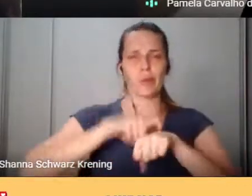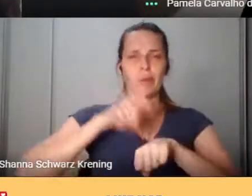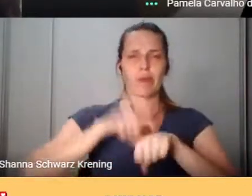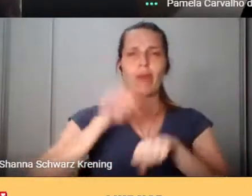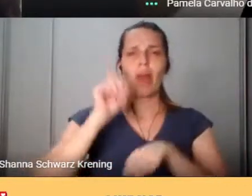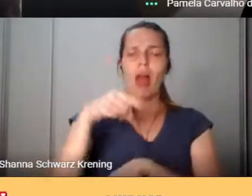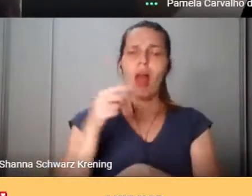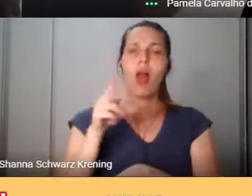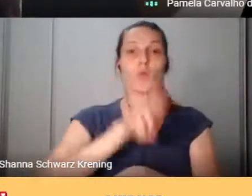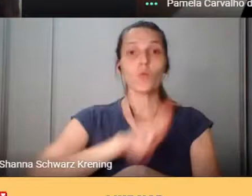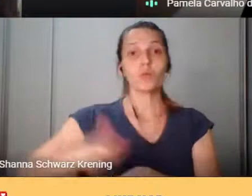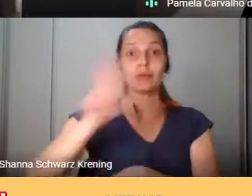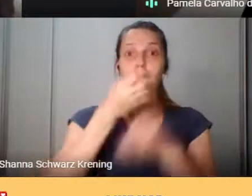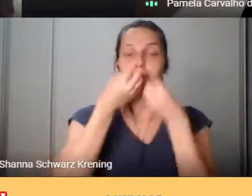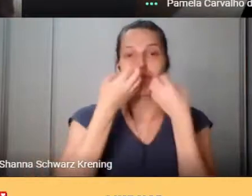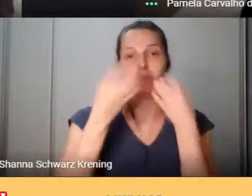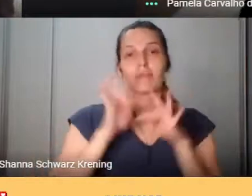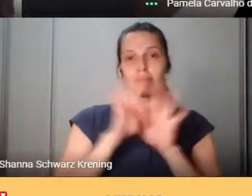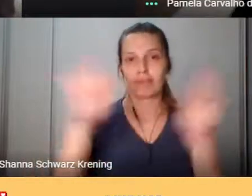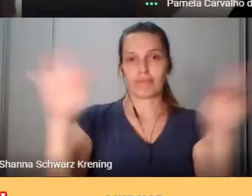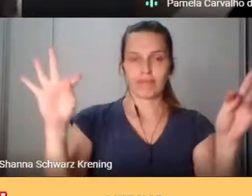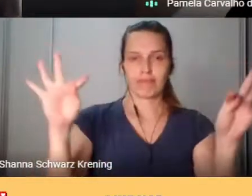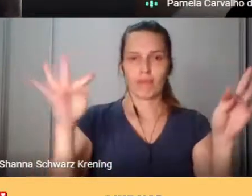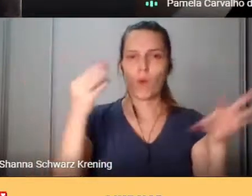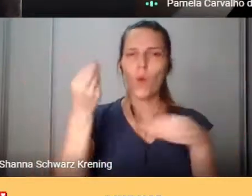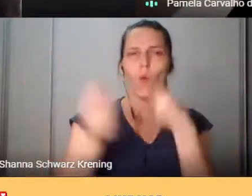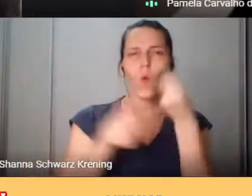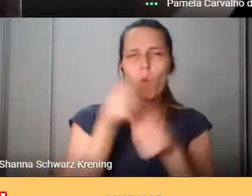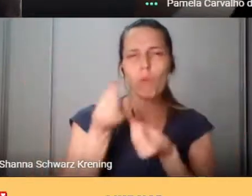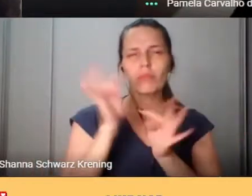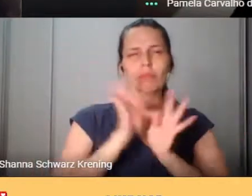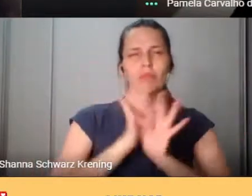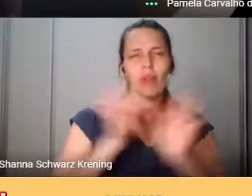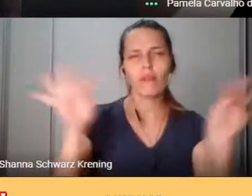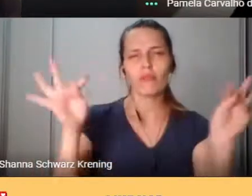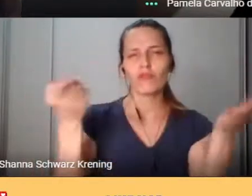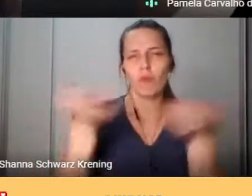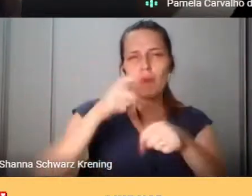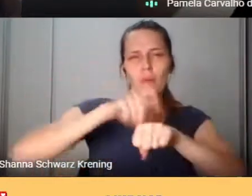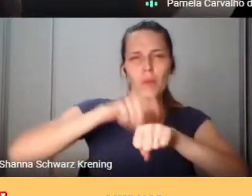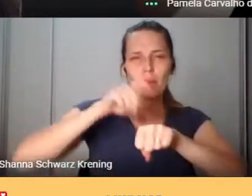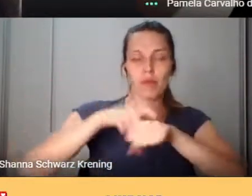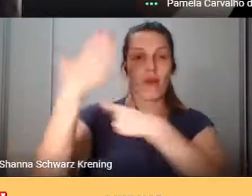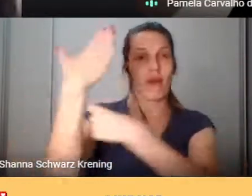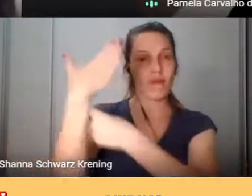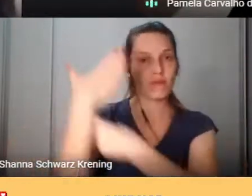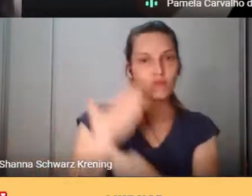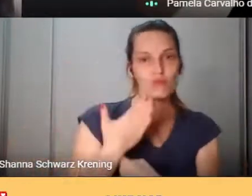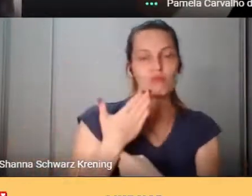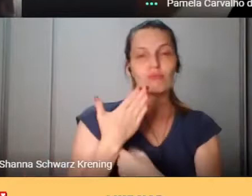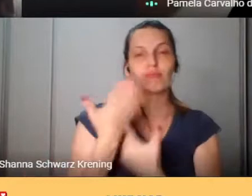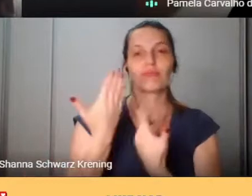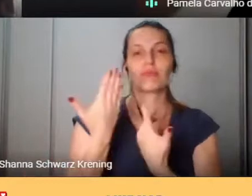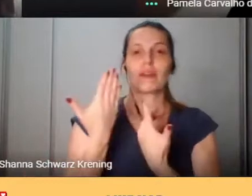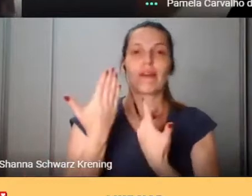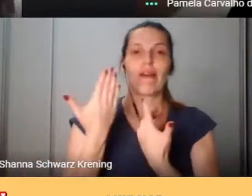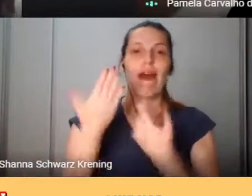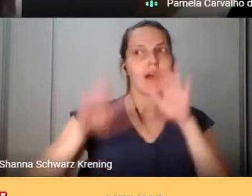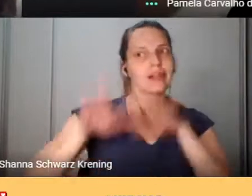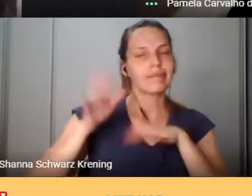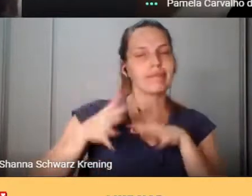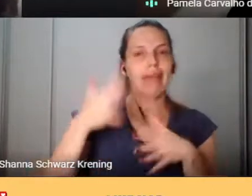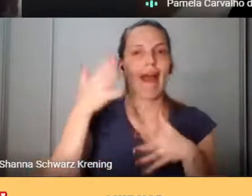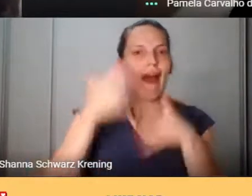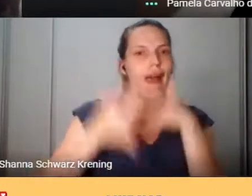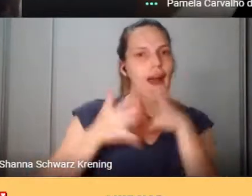da tecnologia. O quanto a tecnologia, nesse momento, ela está nos ajudando, ela tem um pouquinho para nos atrapalhar, ou em